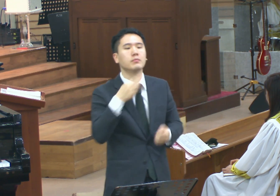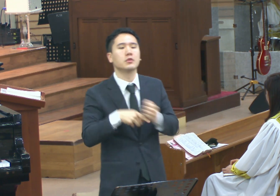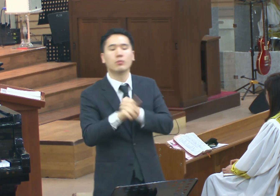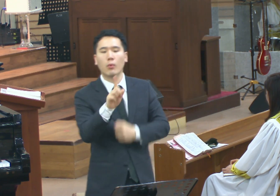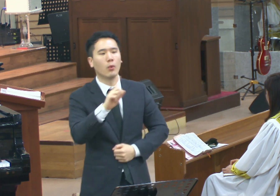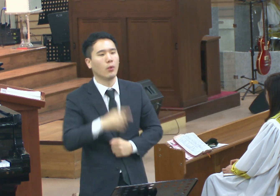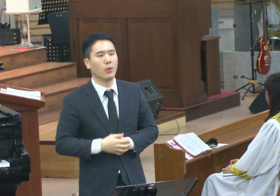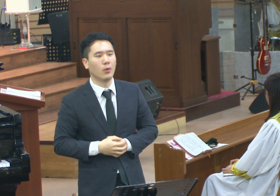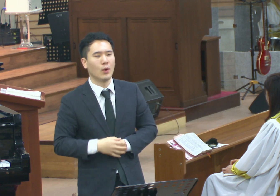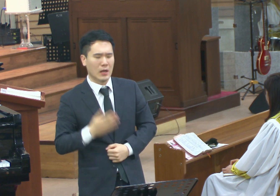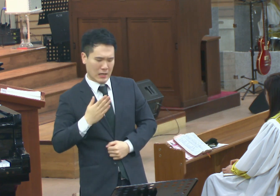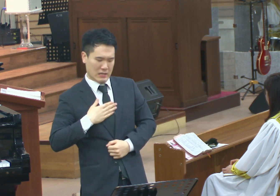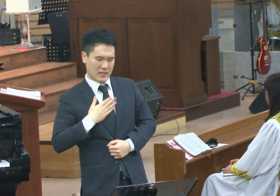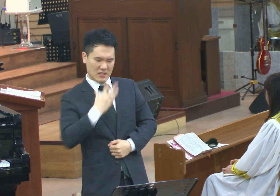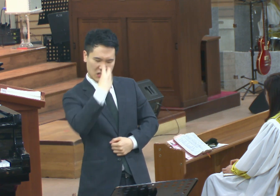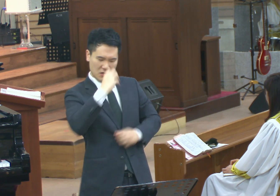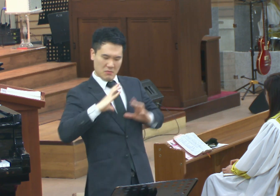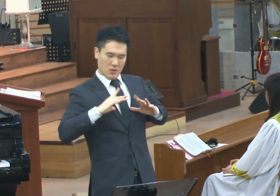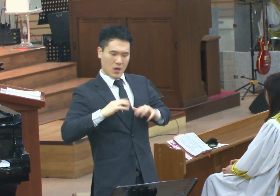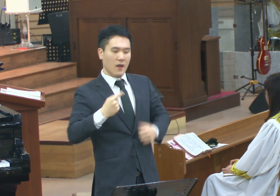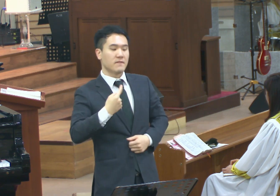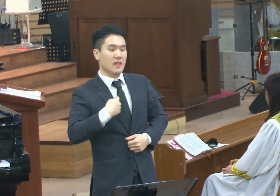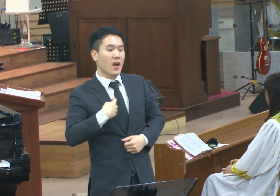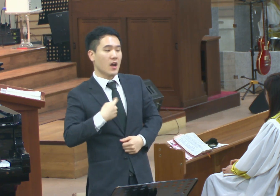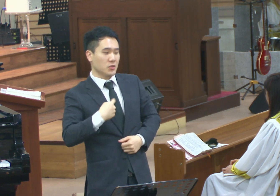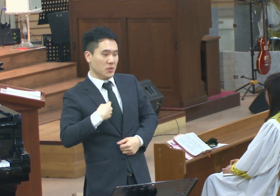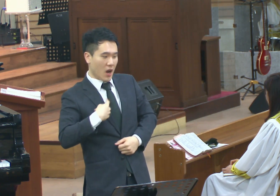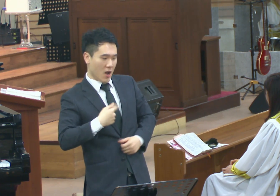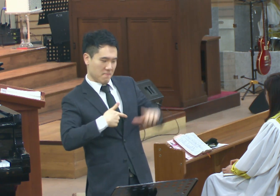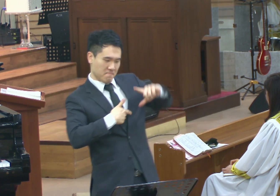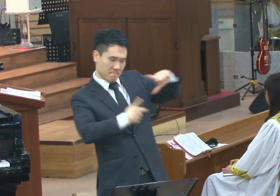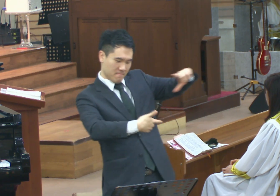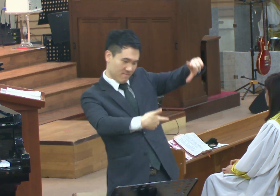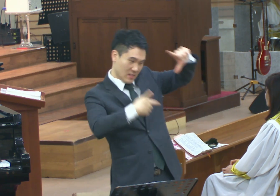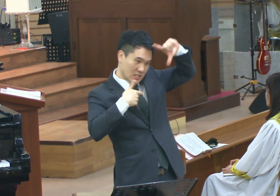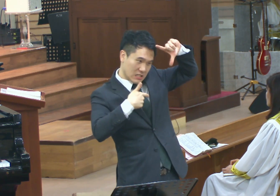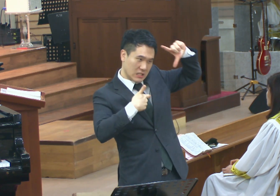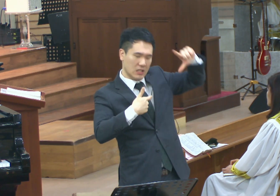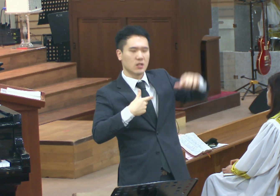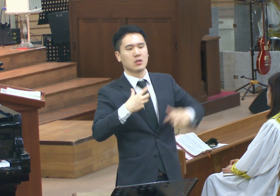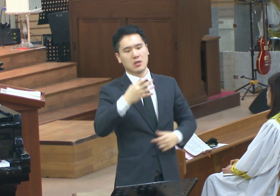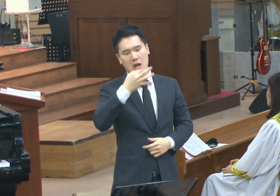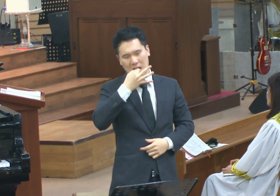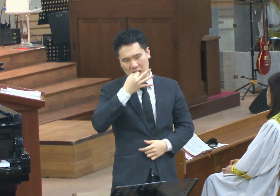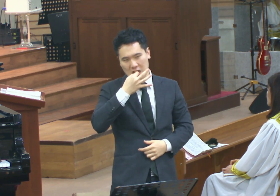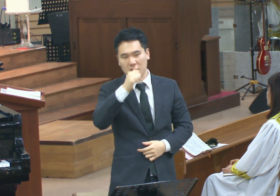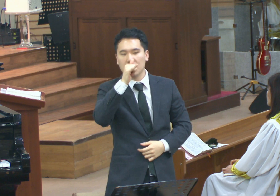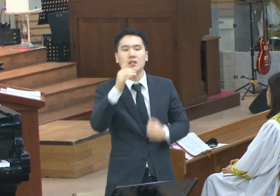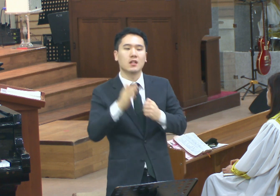그래요. 하나님이 다 이루셨다고 하면서도 왜 나를 몰라주지? 내가